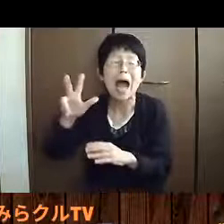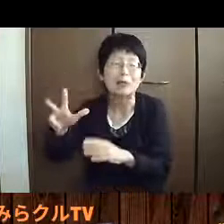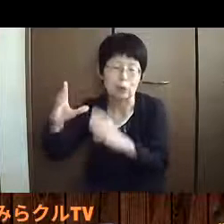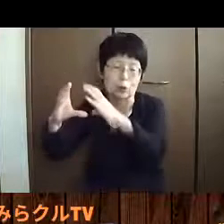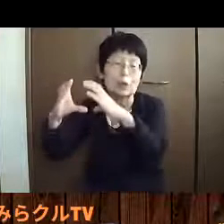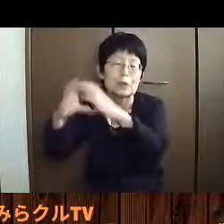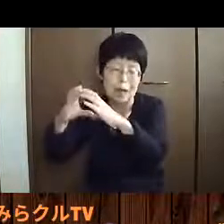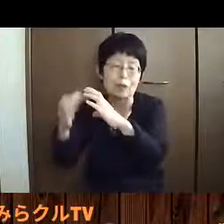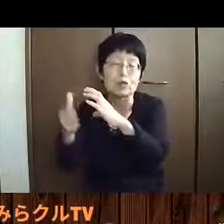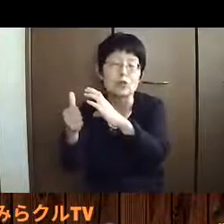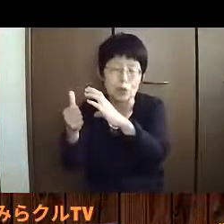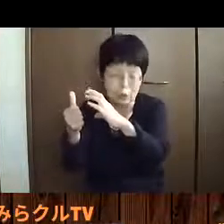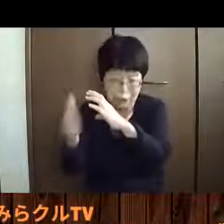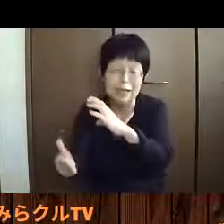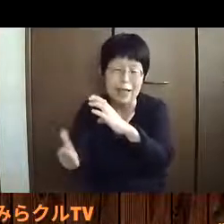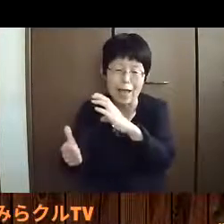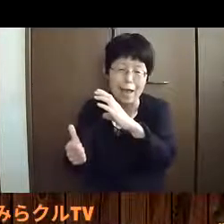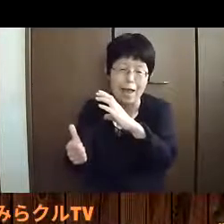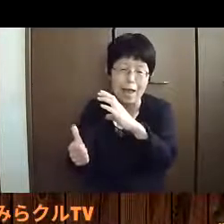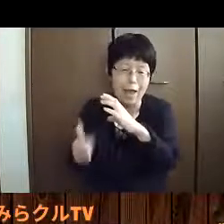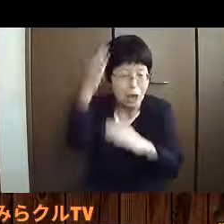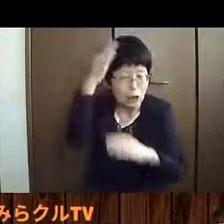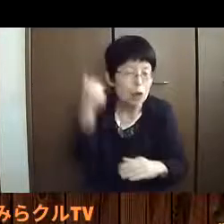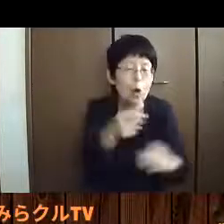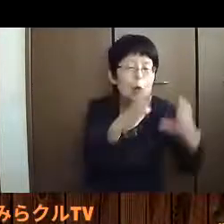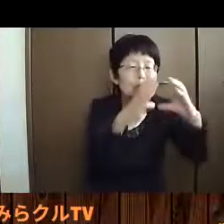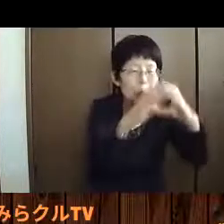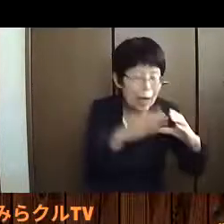白が丸ちゃんで、黒が黒丸。